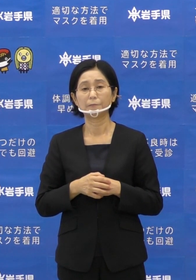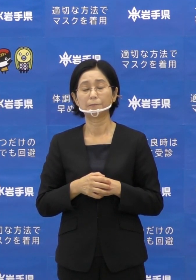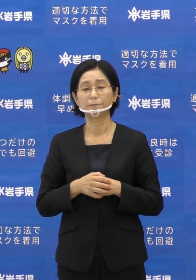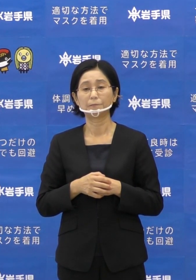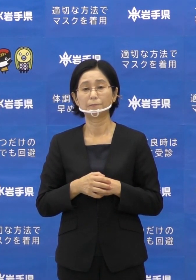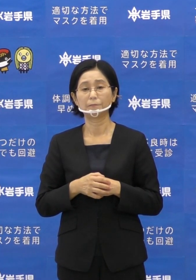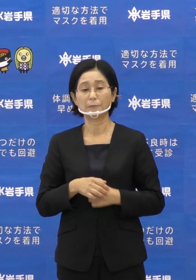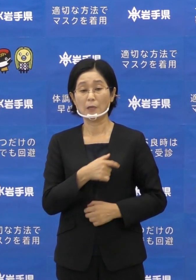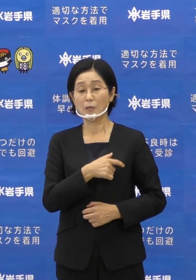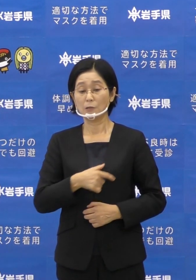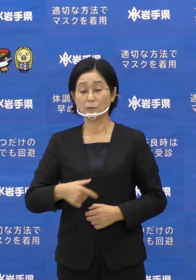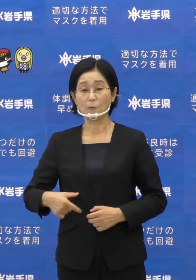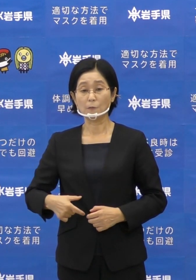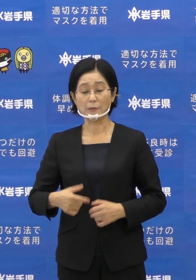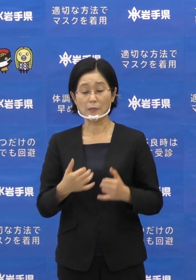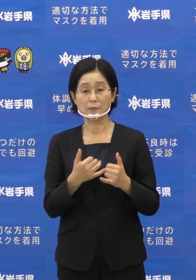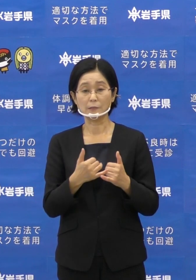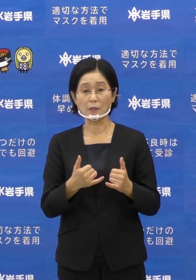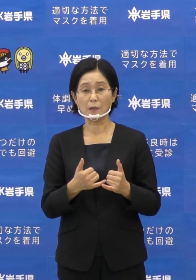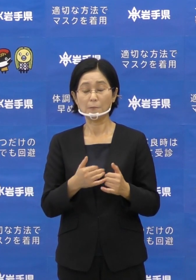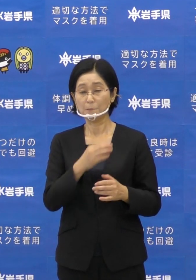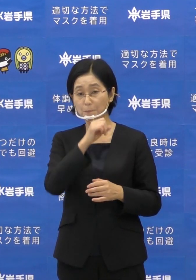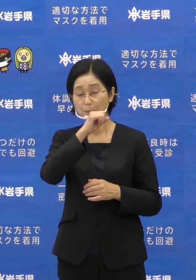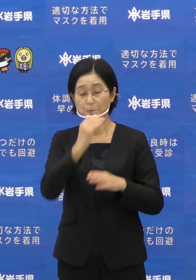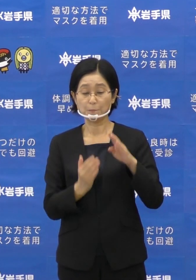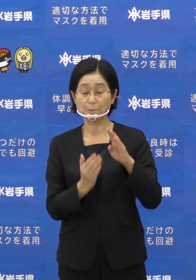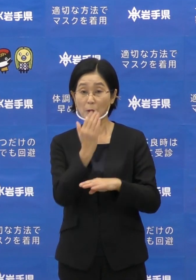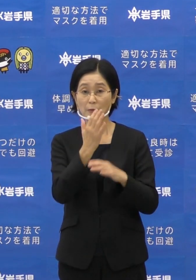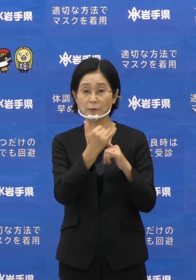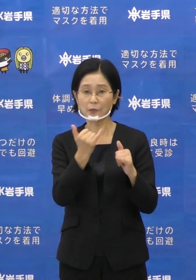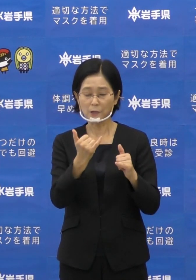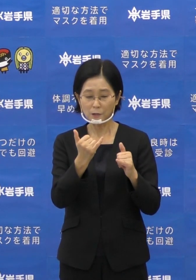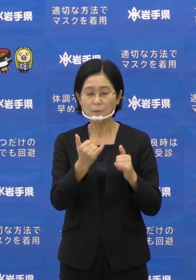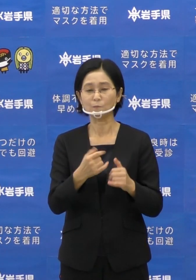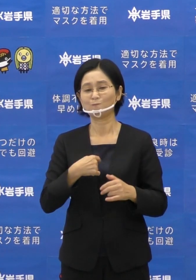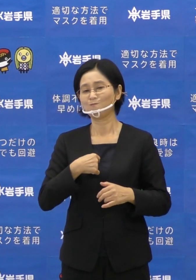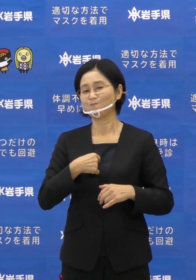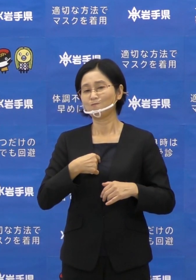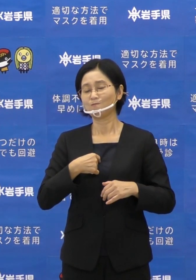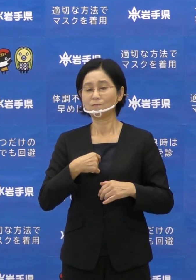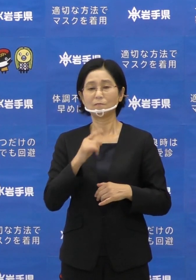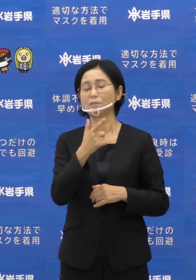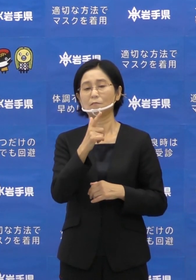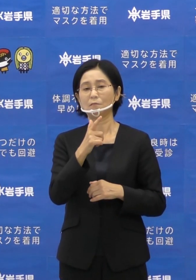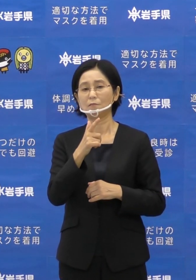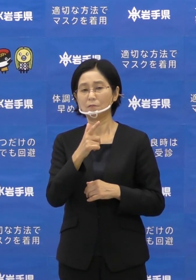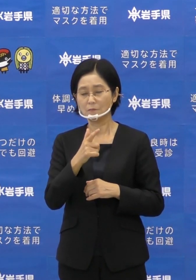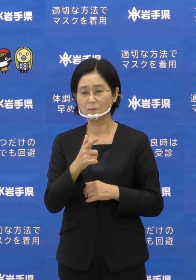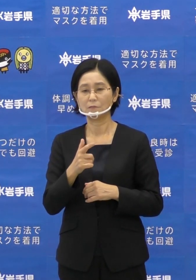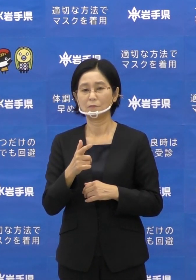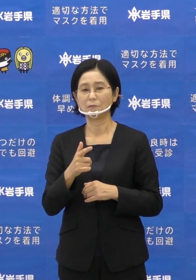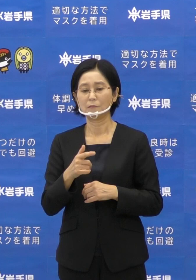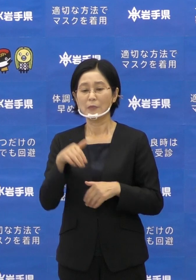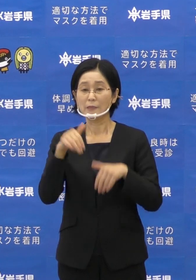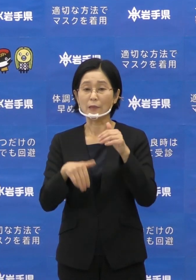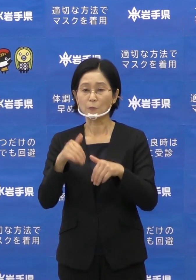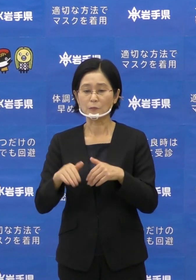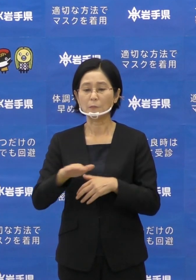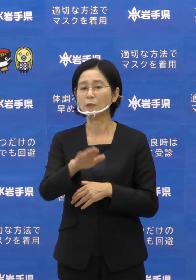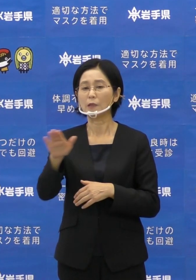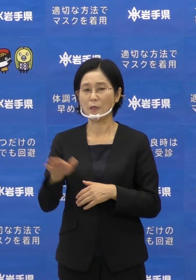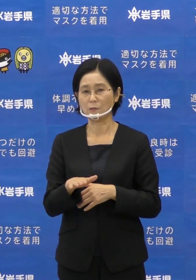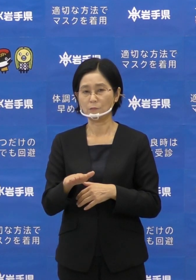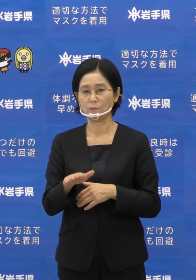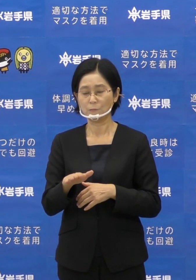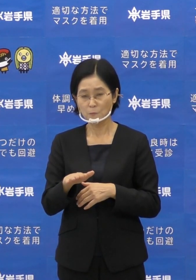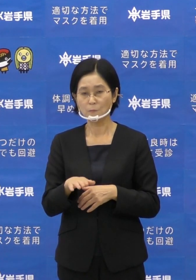当選した人のものではなくて、あくまで、有権者のもの、国会議員であれば、究極的にはこう